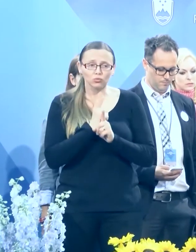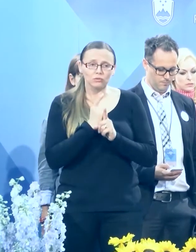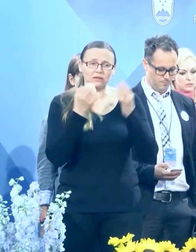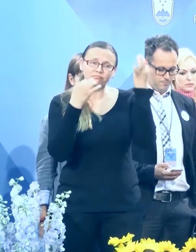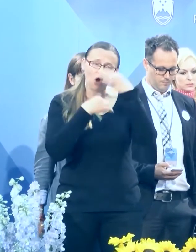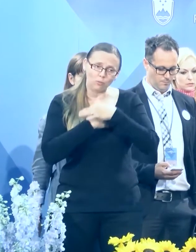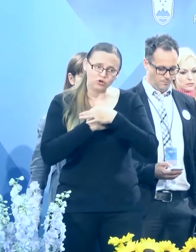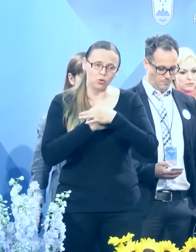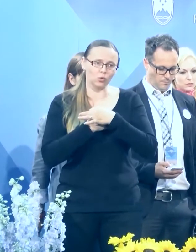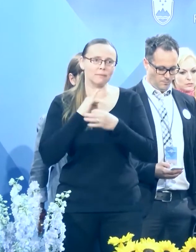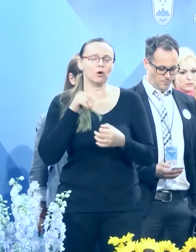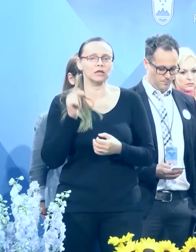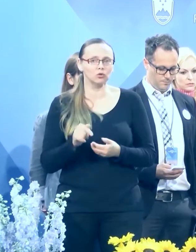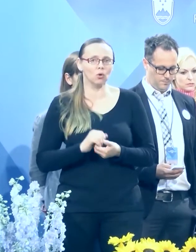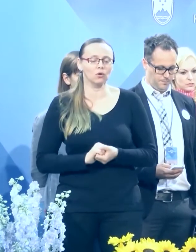to, da